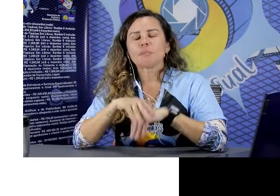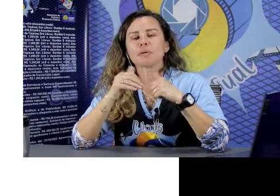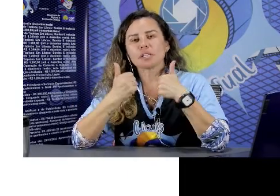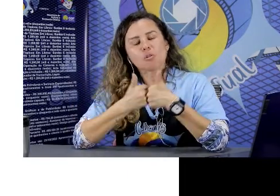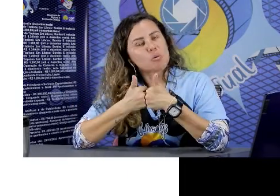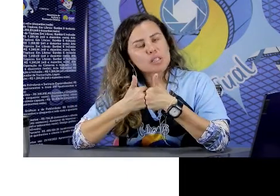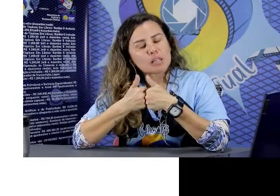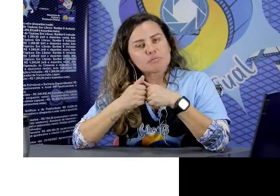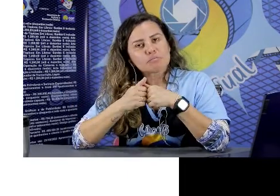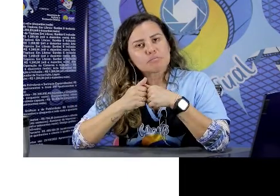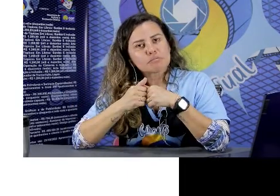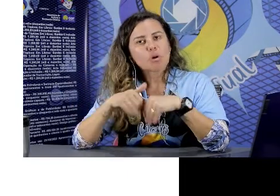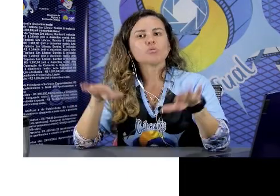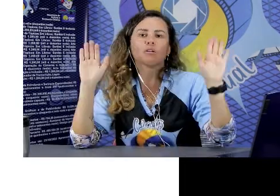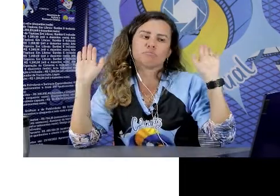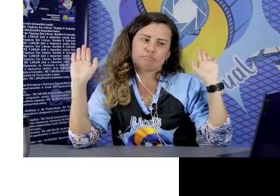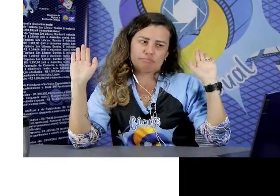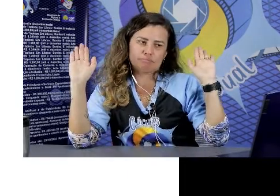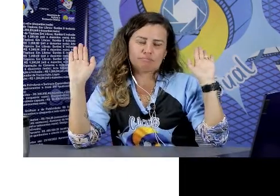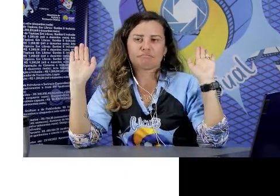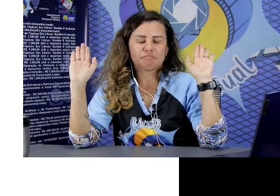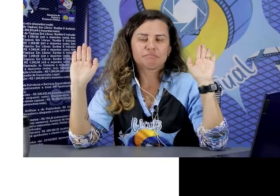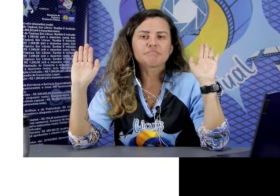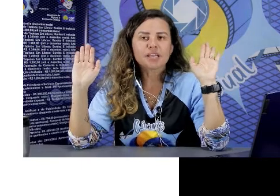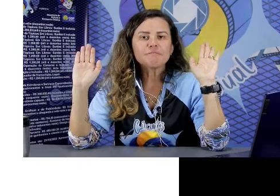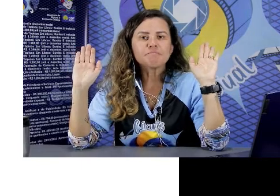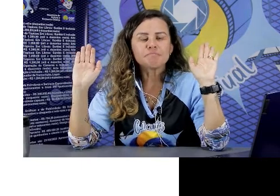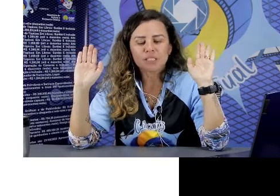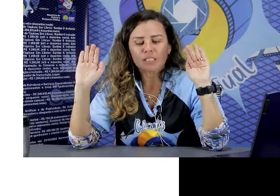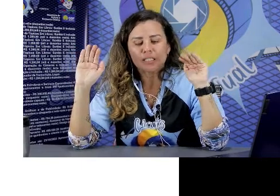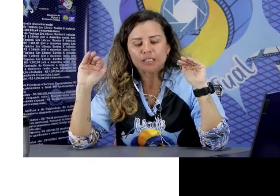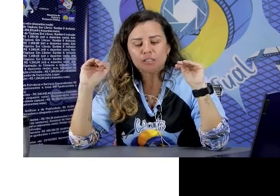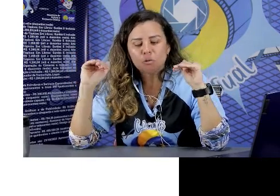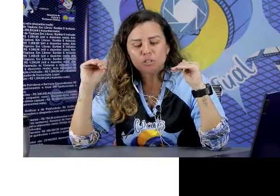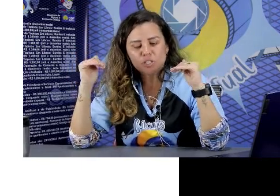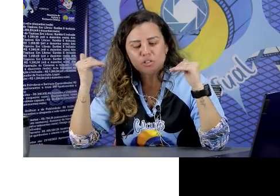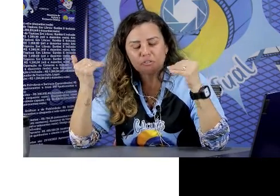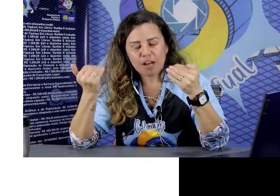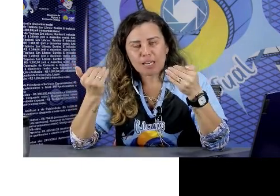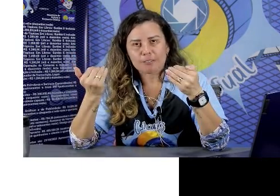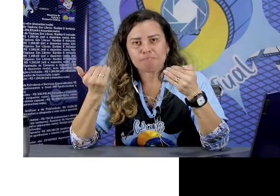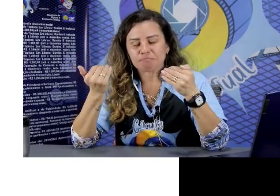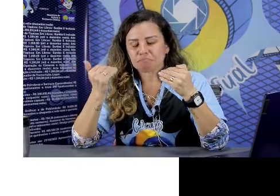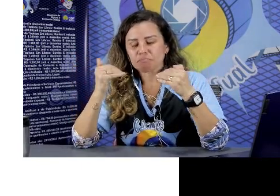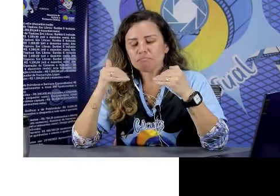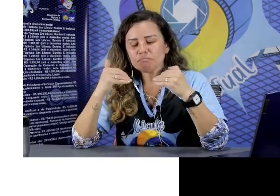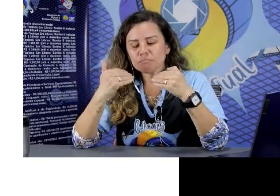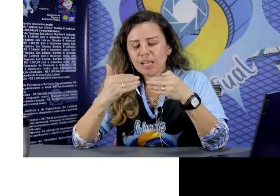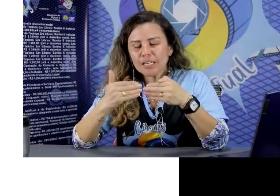manter comportado, ou não, né? Então, quando a gente fala da